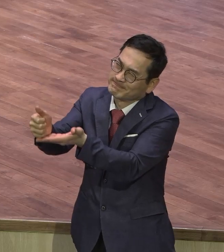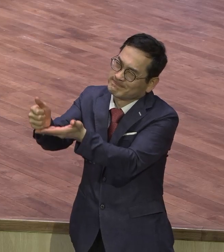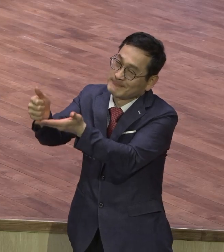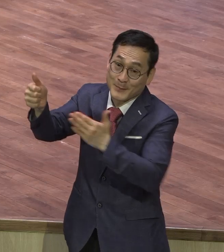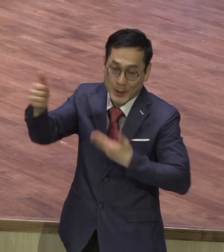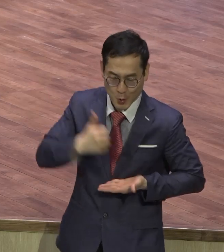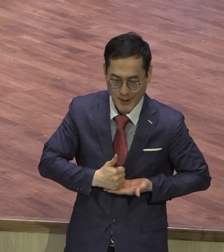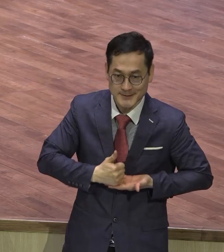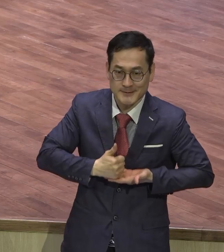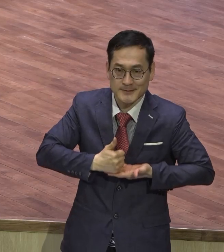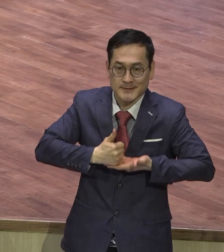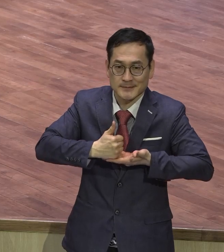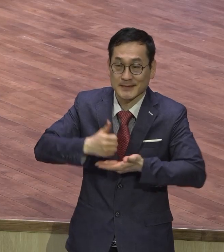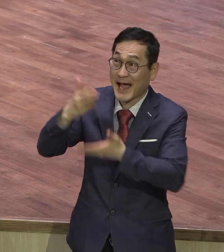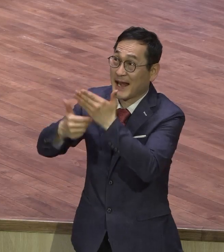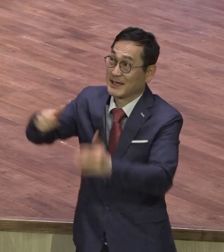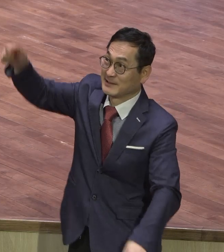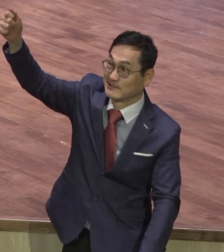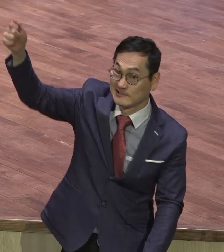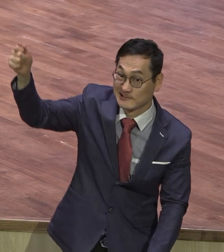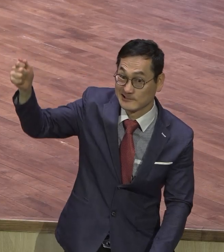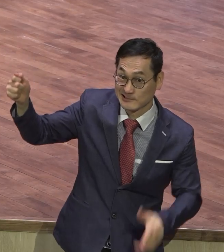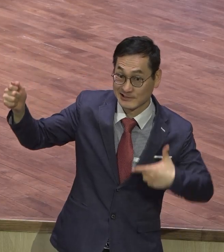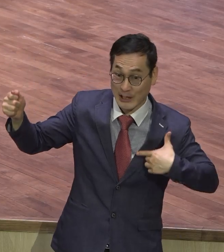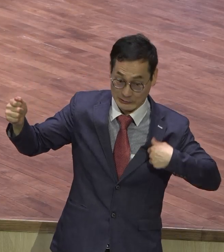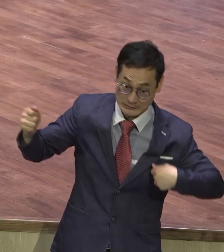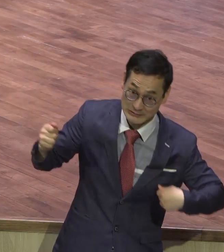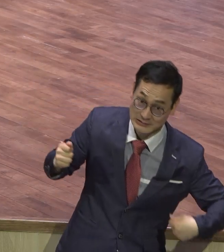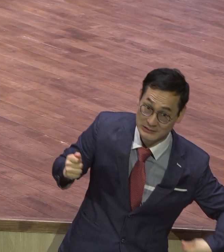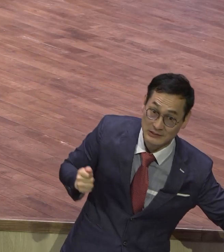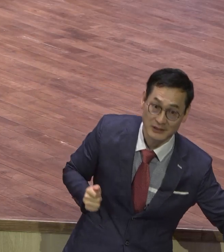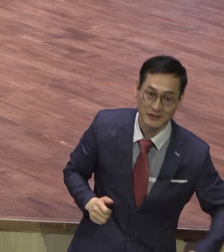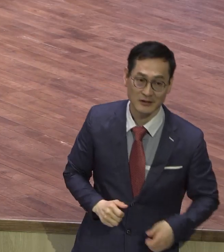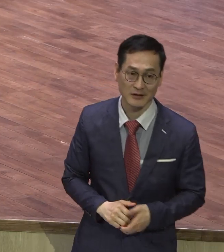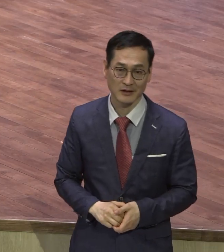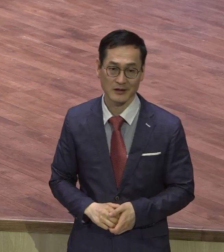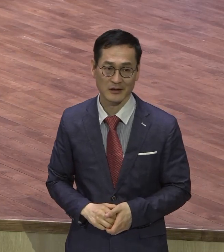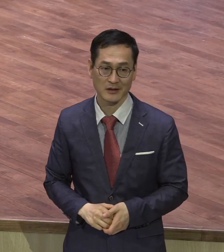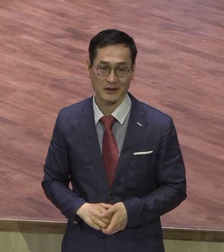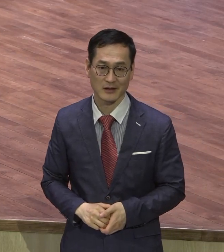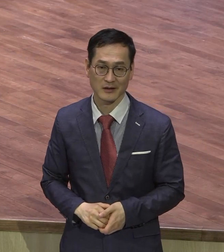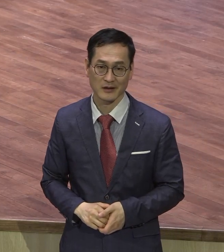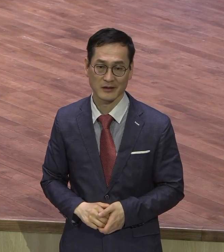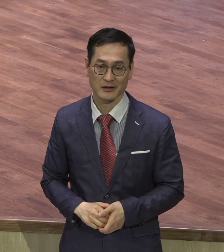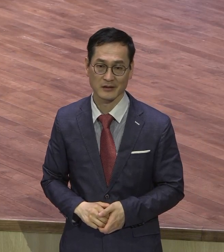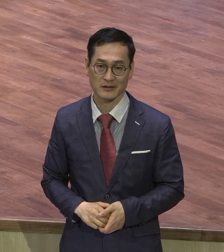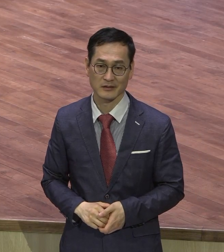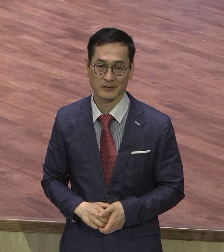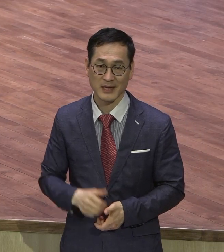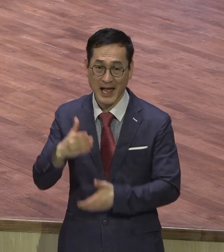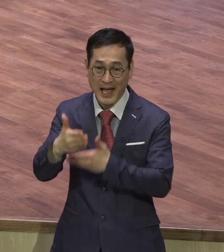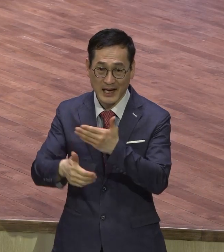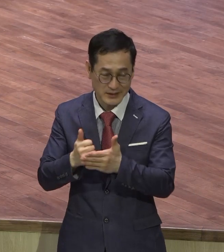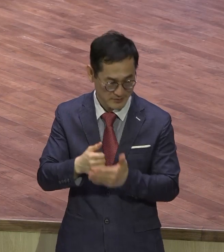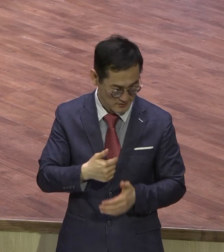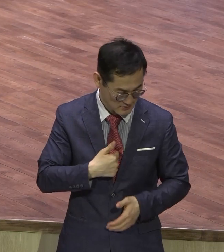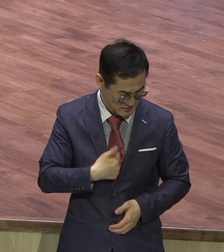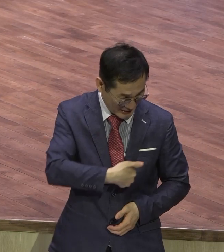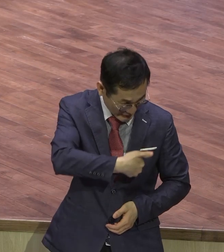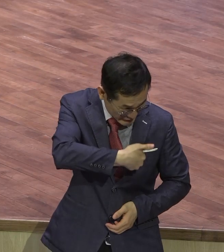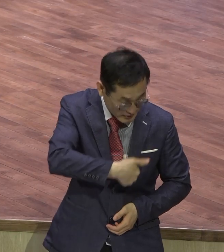해봤어요? 하나님 내리쳐버리면 쓰레기같이 돼버려요. 하나님 버려본다니까. 버리면 끝이요. 하나님